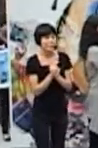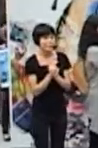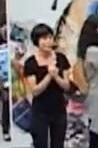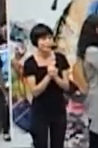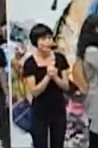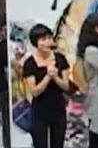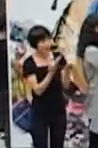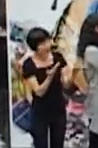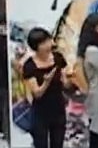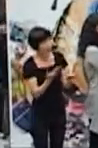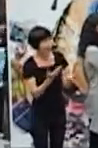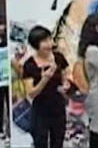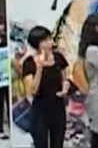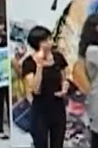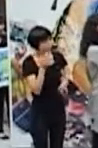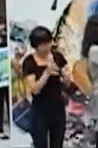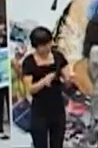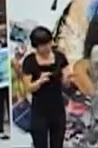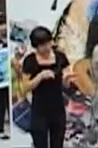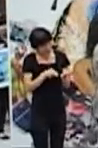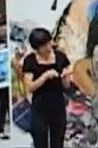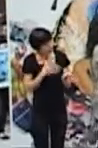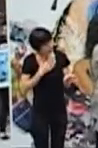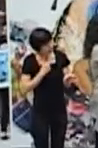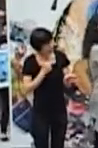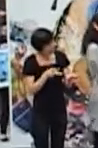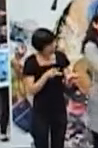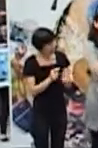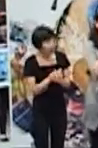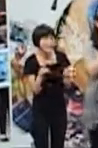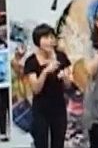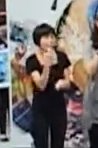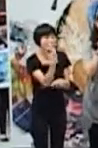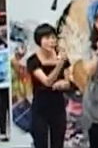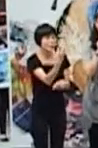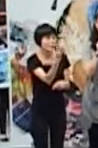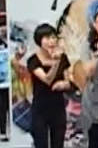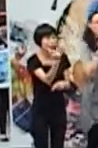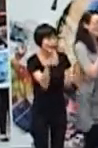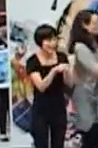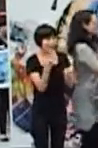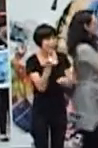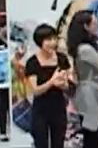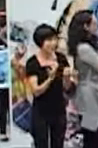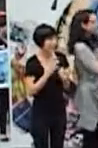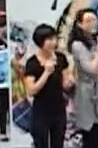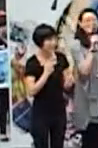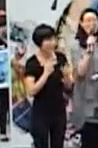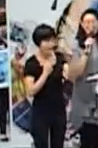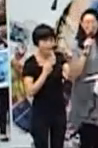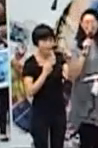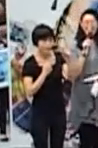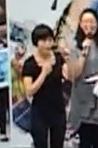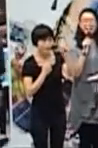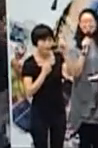好，咁啊有請咧咁多位主禮嘉賓手持金教剪，我哋一齊數一二三，好唔好啊？好，預備咯喎，